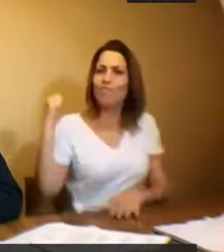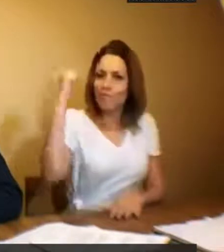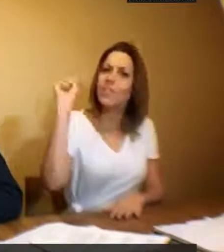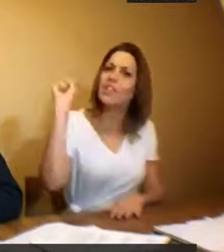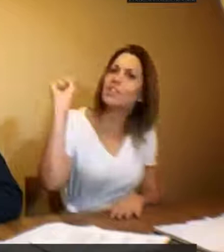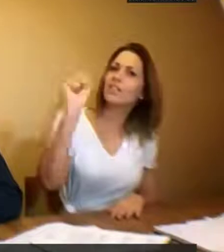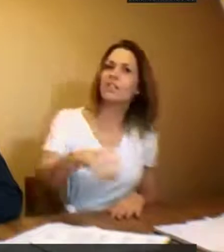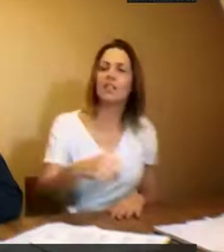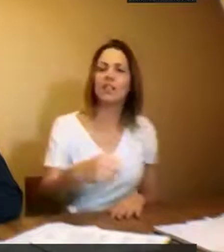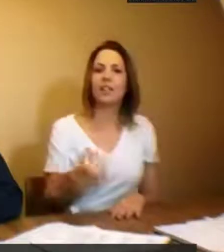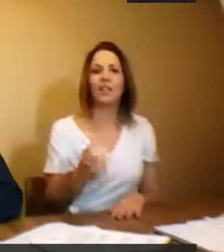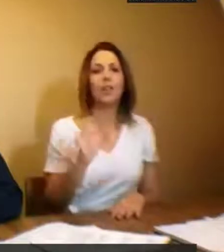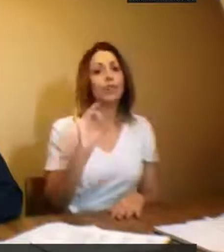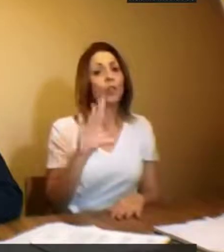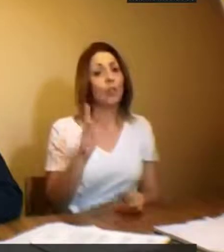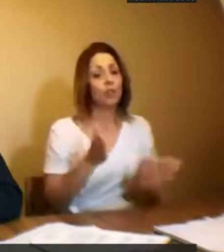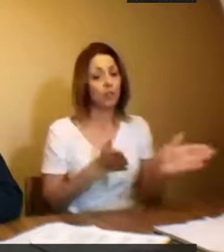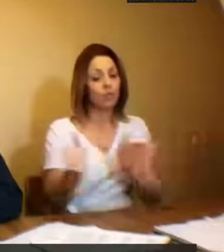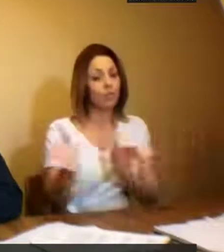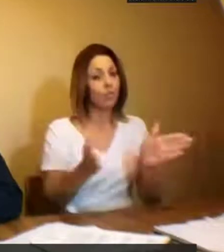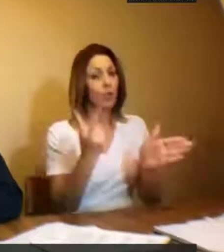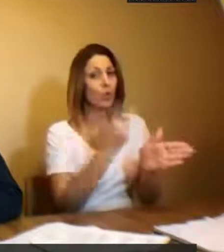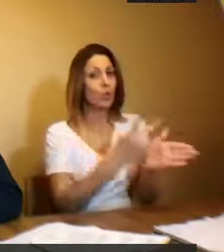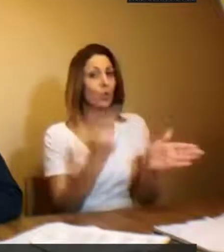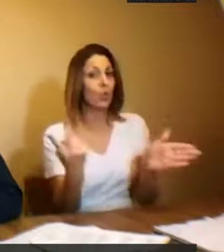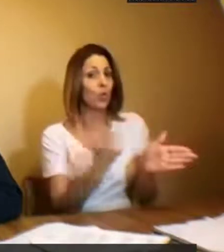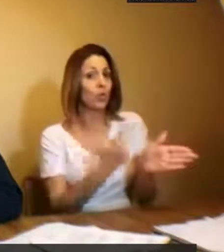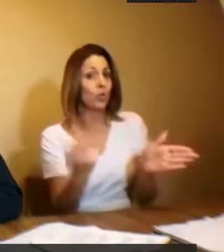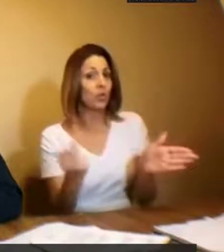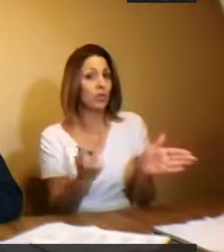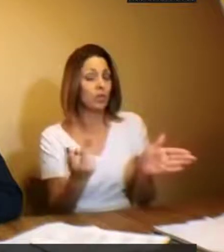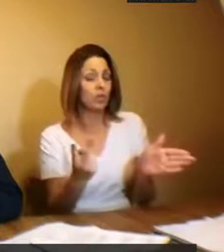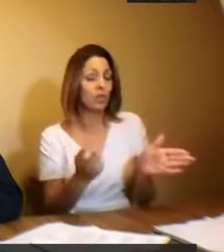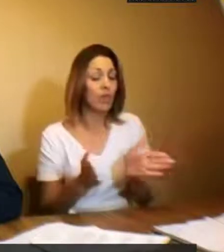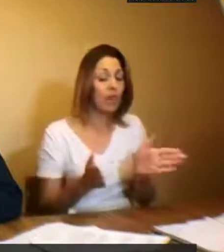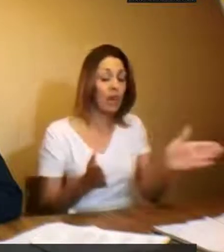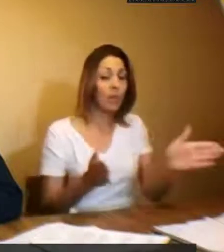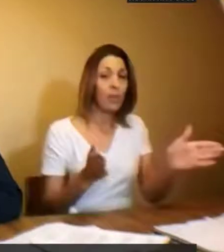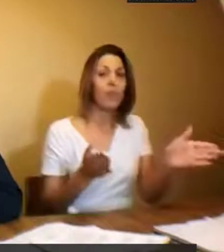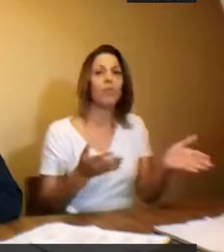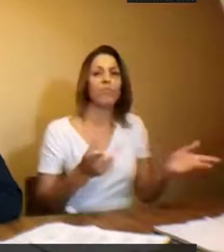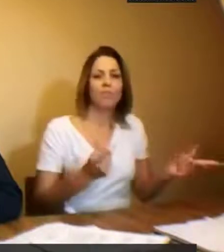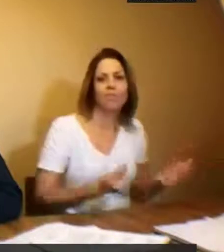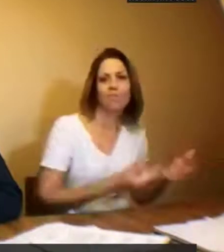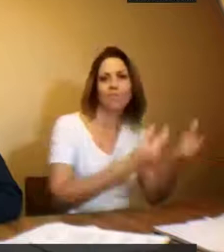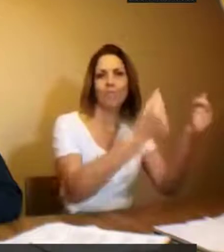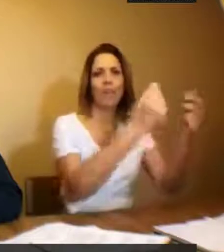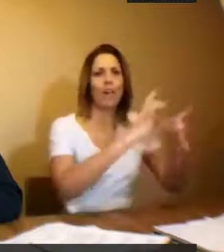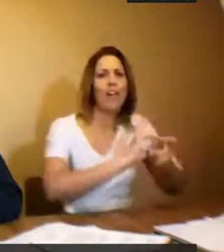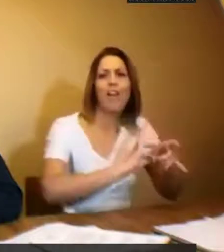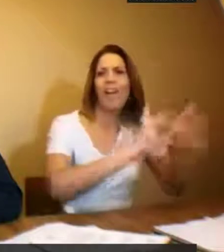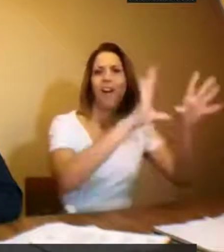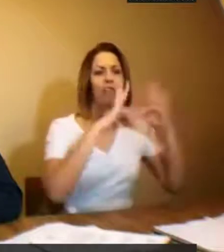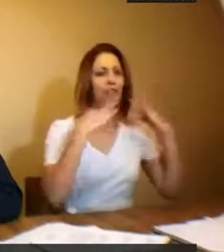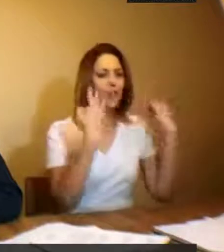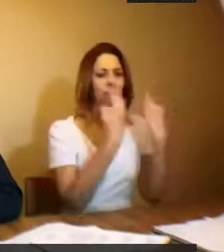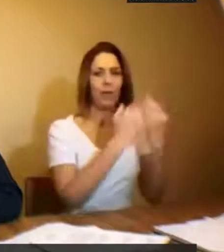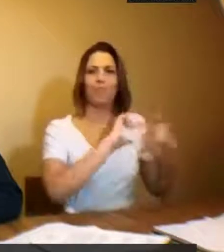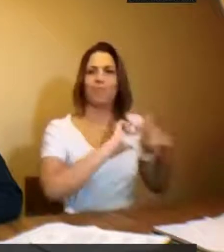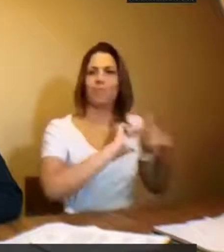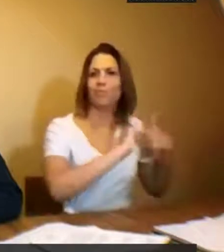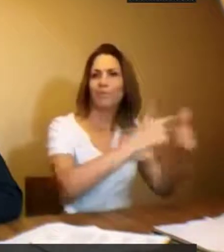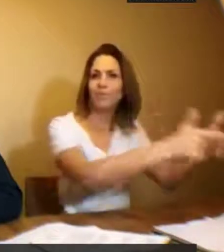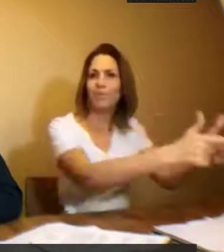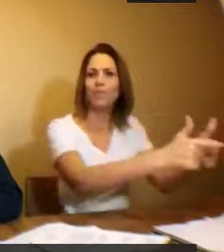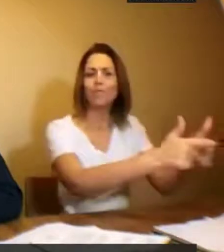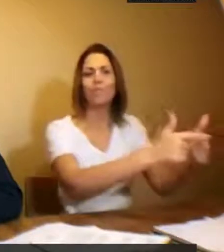restam-nos apenas dois caminhos: o da prosperidade, o da liberdade, o da família,